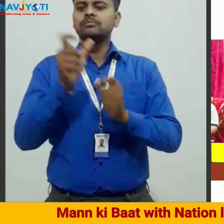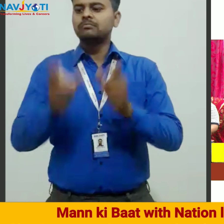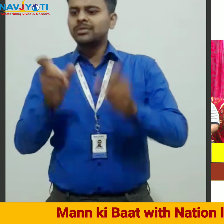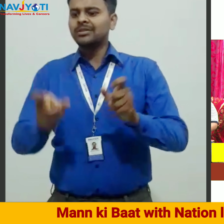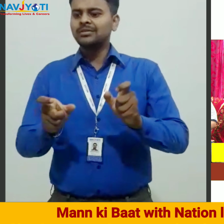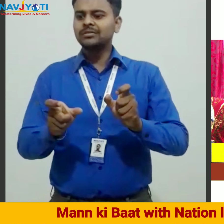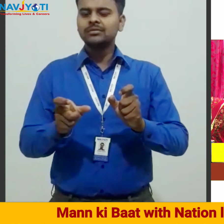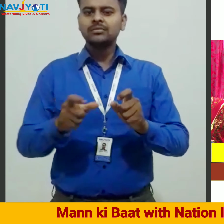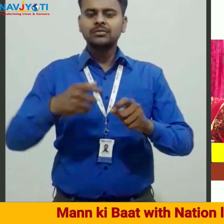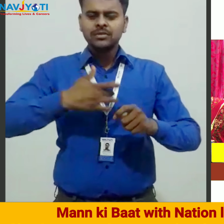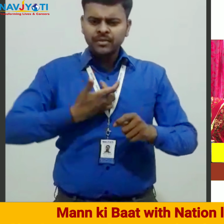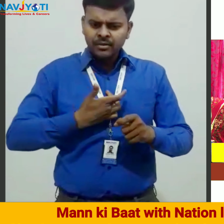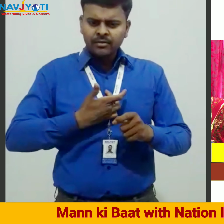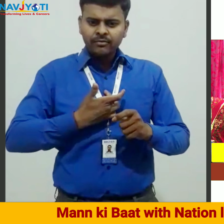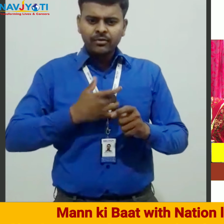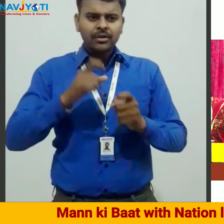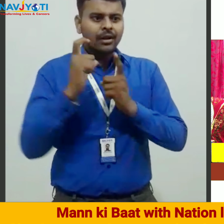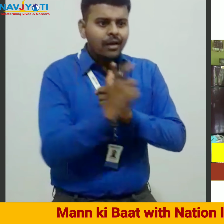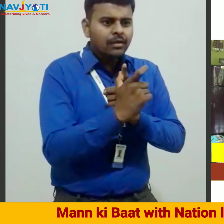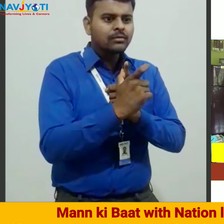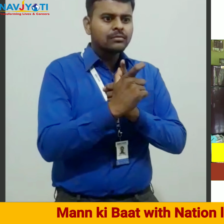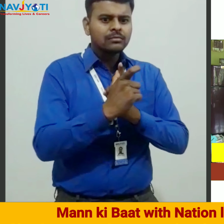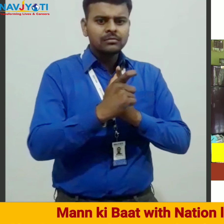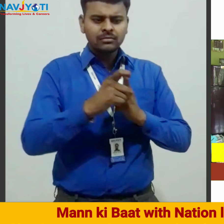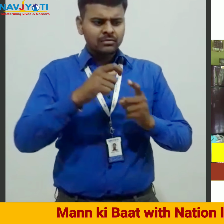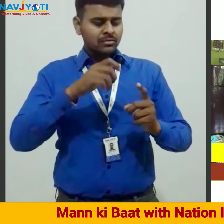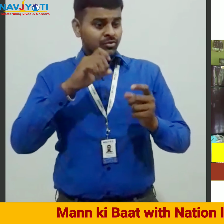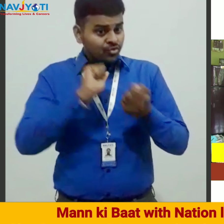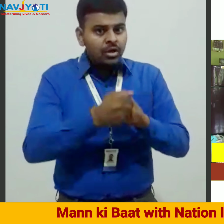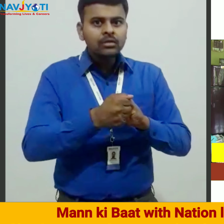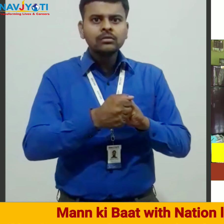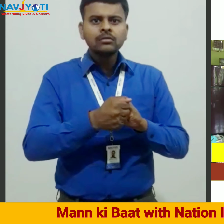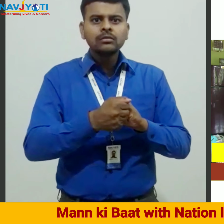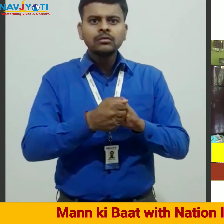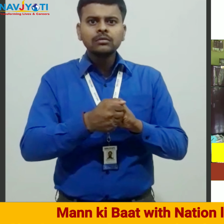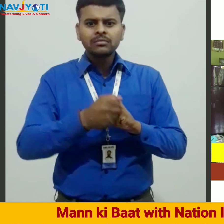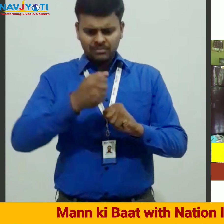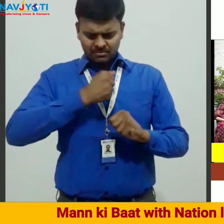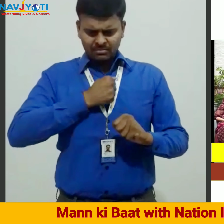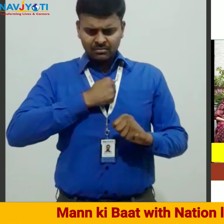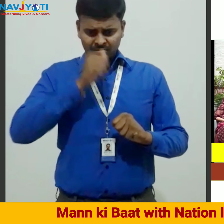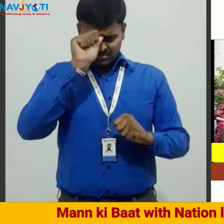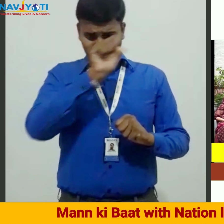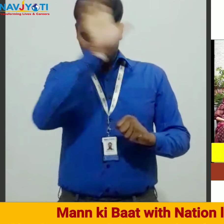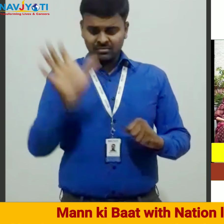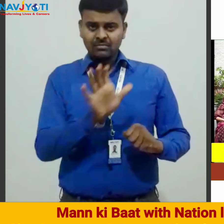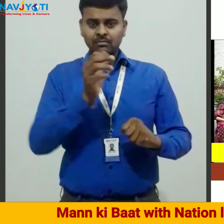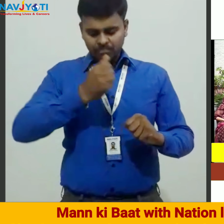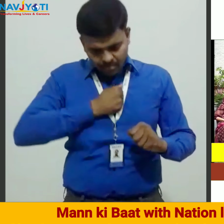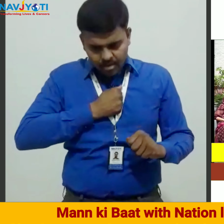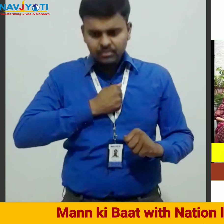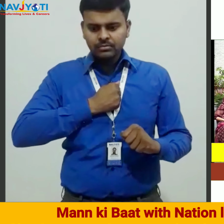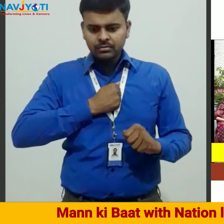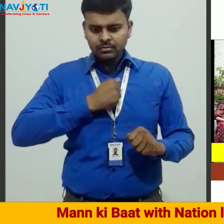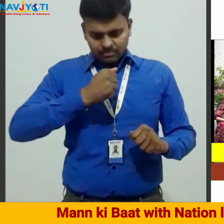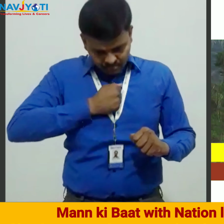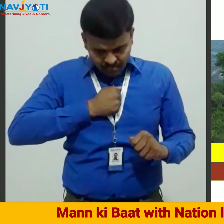के भाव को देखें तो आपको जीवन को समझने का भी एक नया द्वार खुलता हुआ